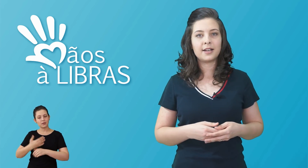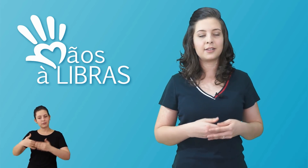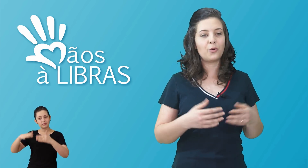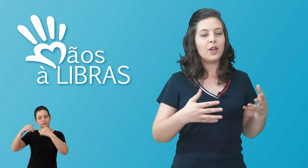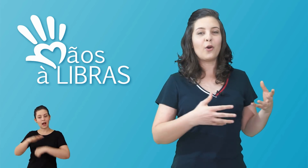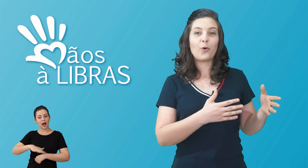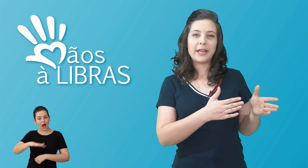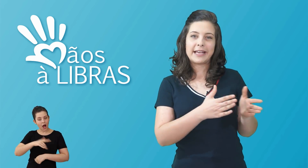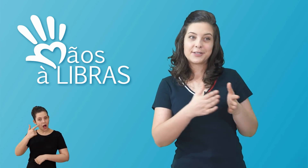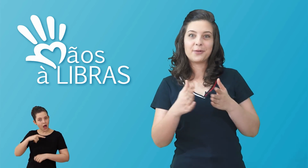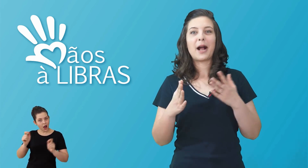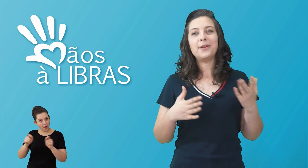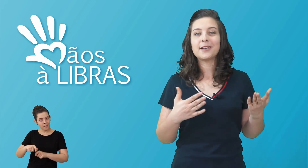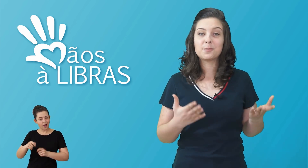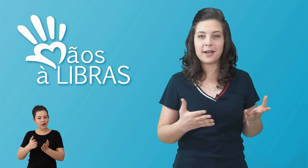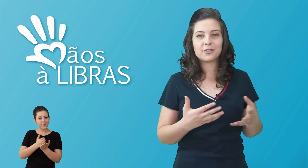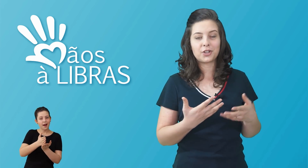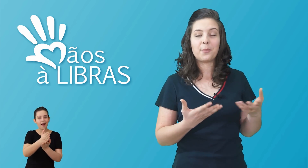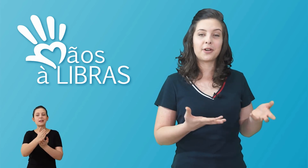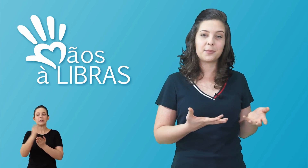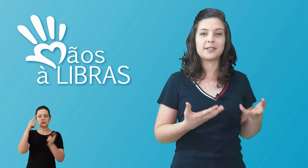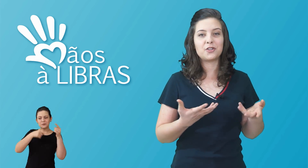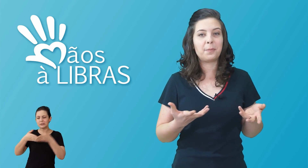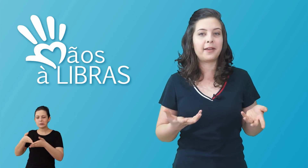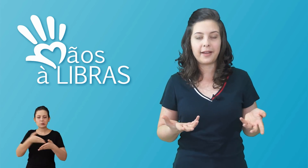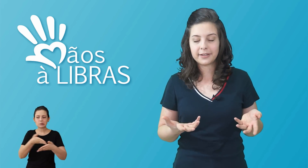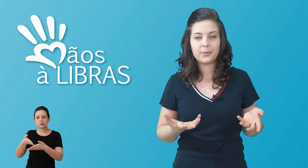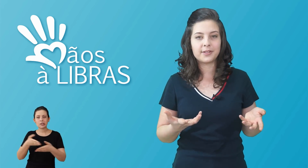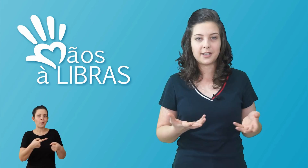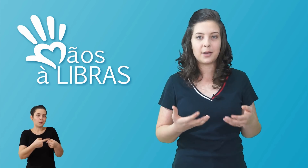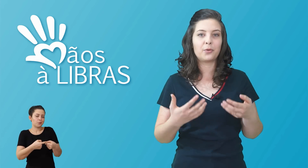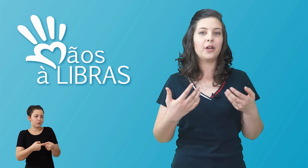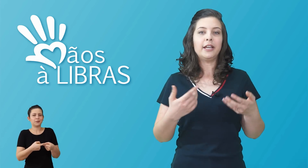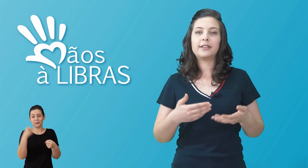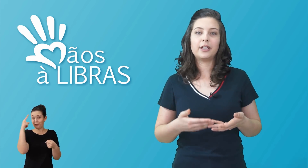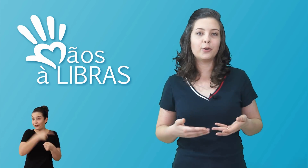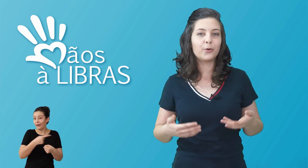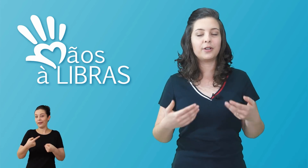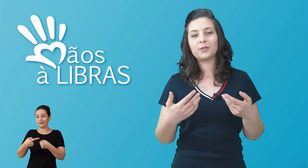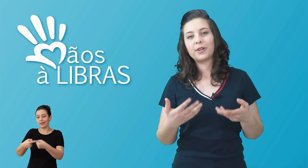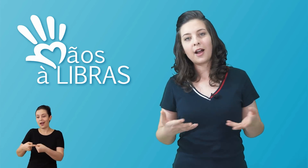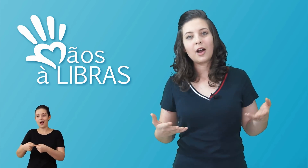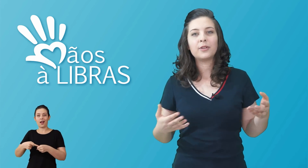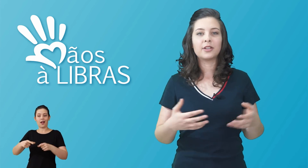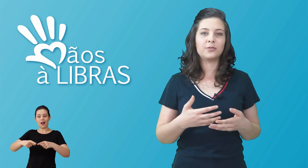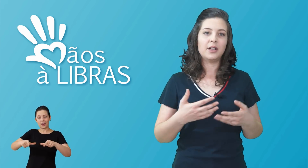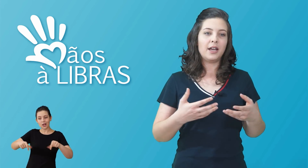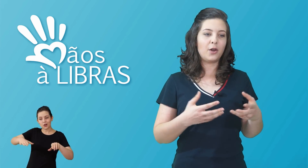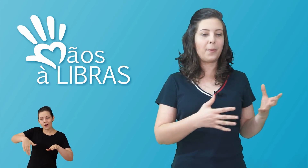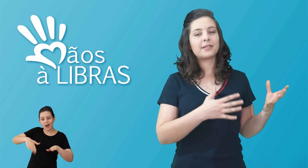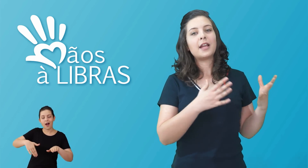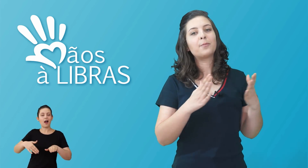na área. Então, eu conheço aí o caminho das pedras de quem mora numa cidade pequena, por exemplo, interior, litoral.